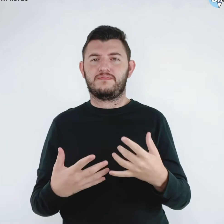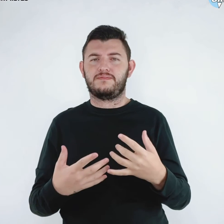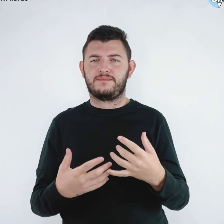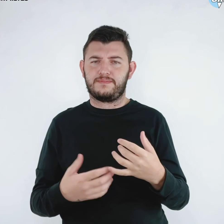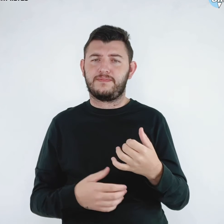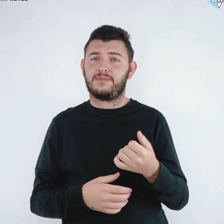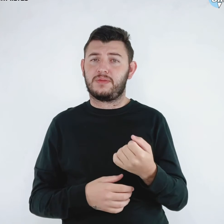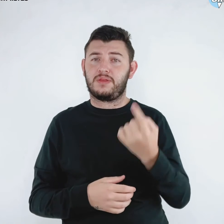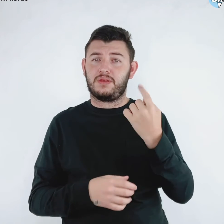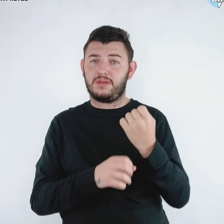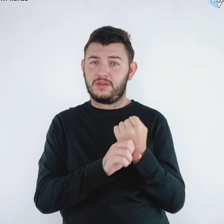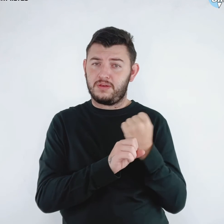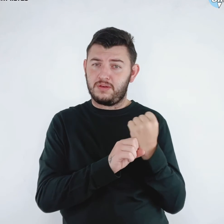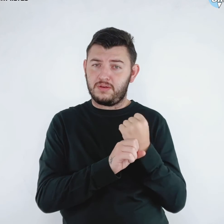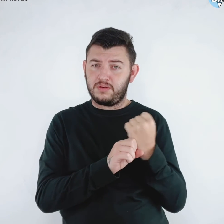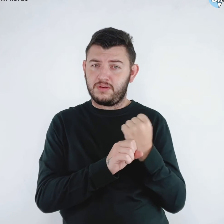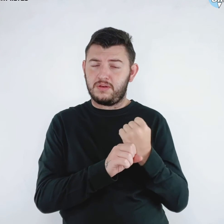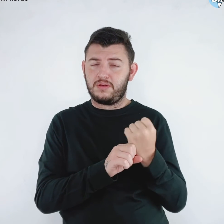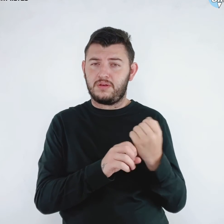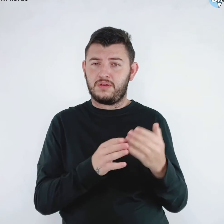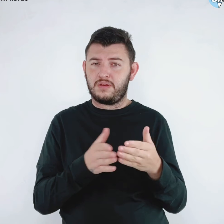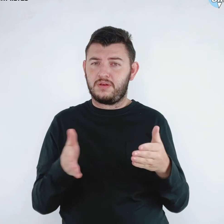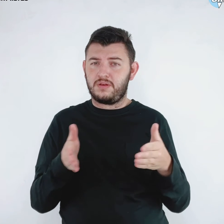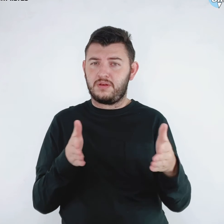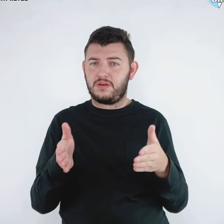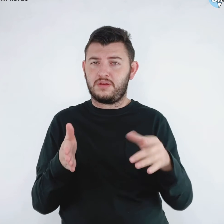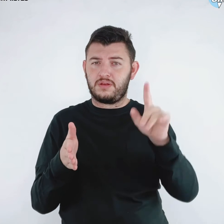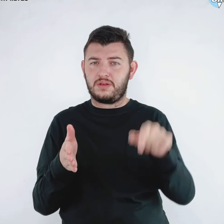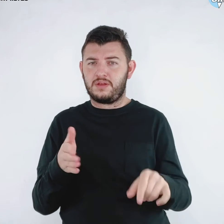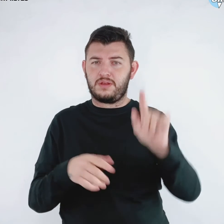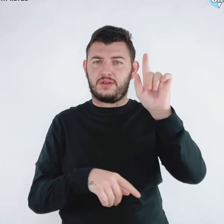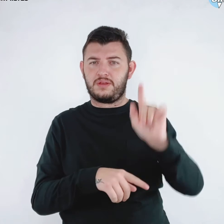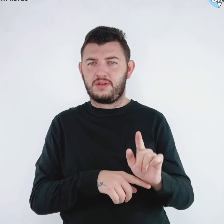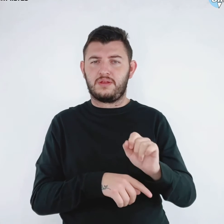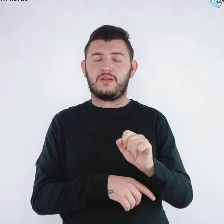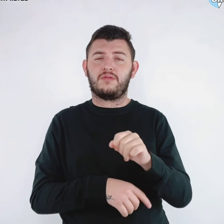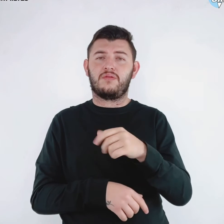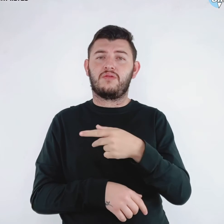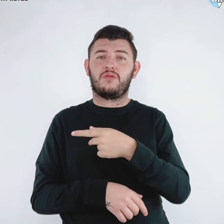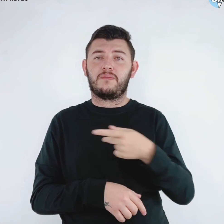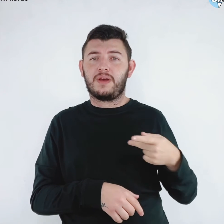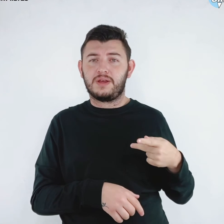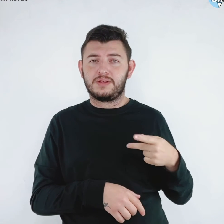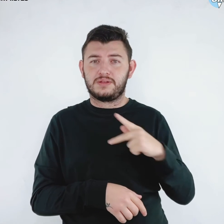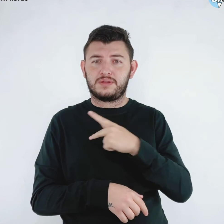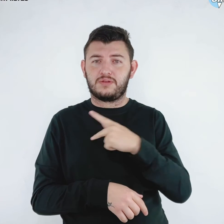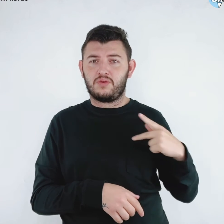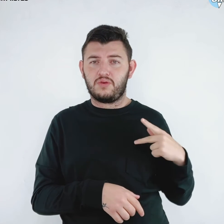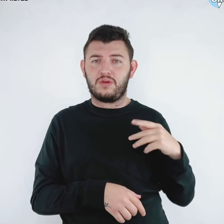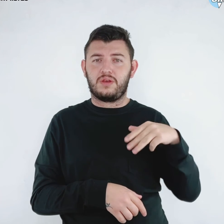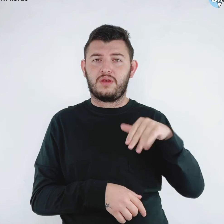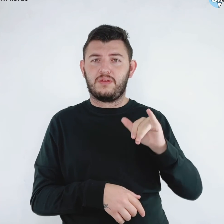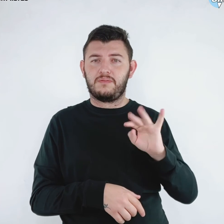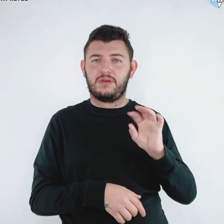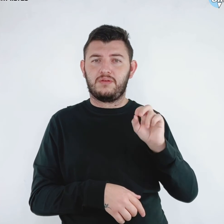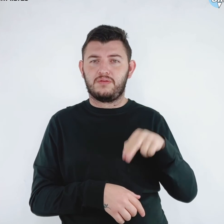nos últimos 12 meses, período da gestão do pastor Milton Ribeiro, ligado ao setor privado